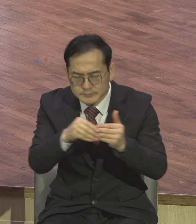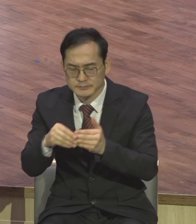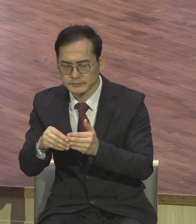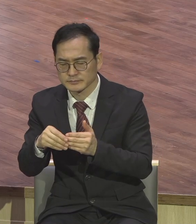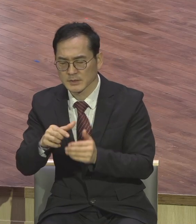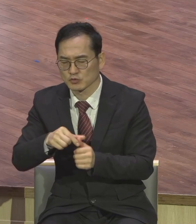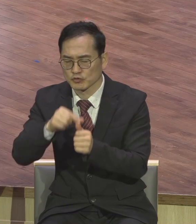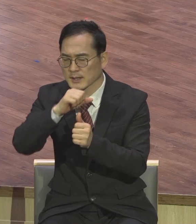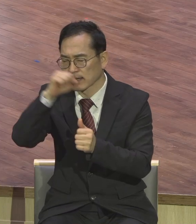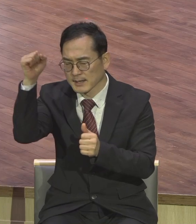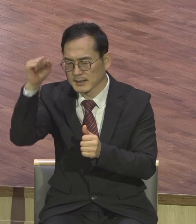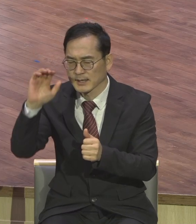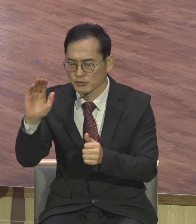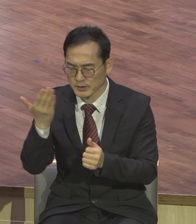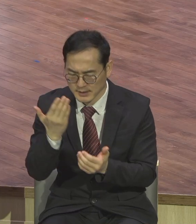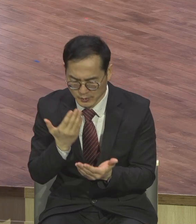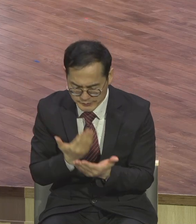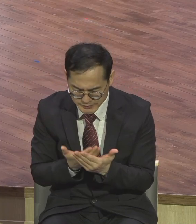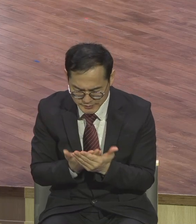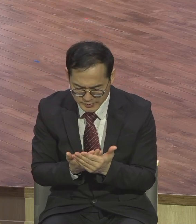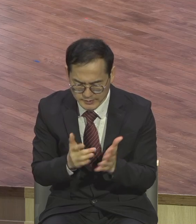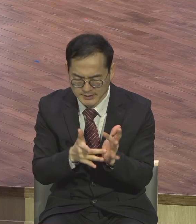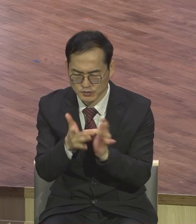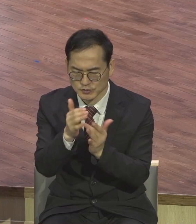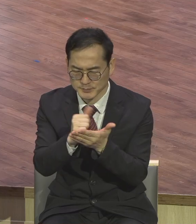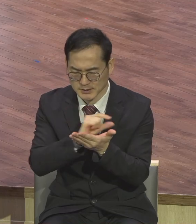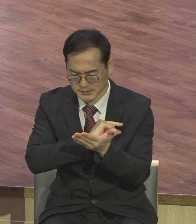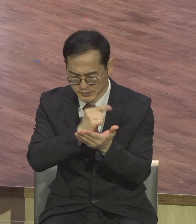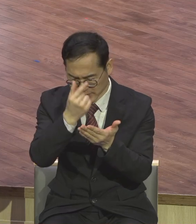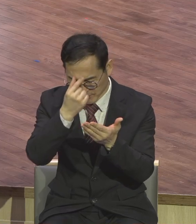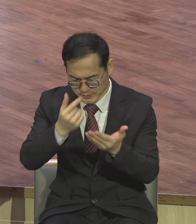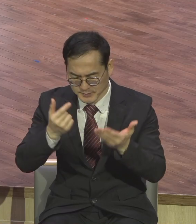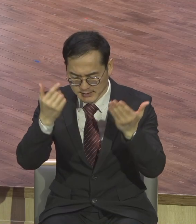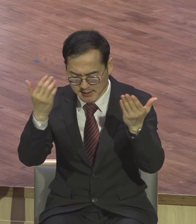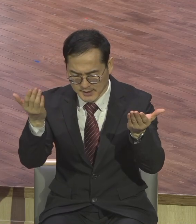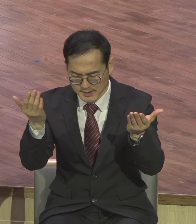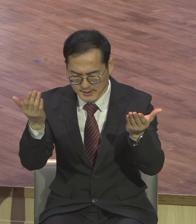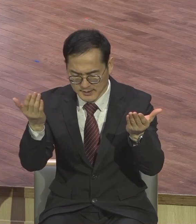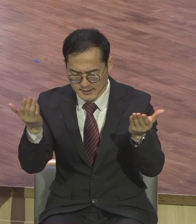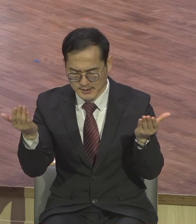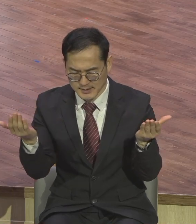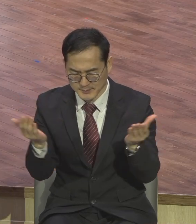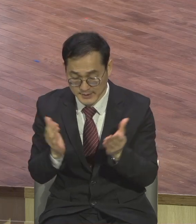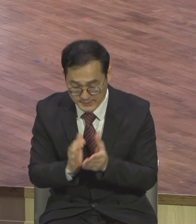되게 하여 주옵소서. 예수 이름 받들어 기도합니다. 아멘.